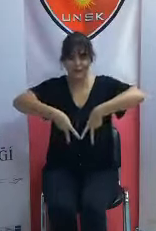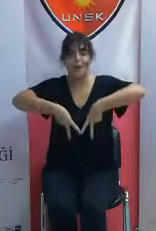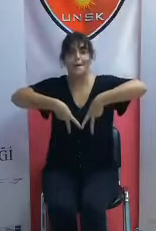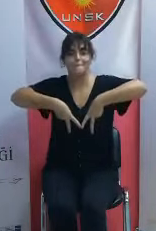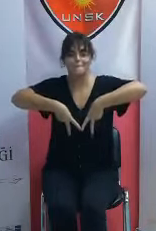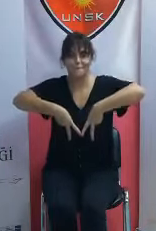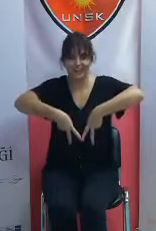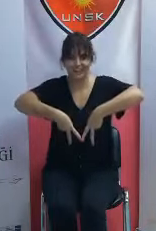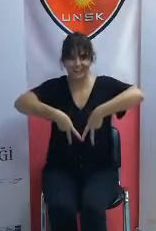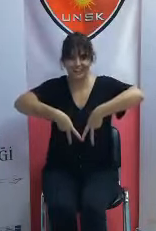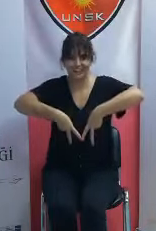M.